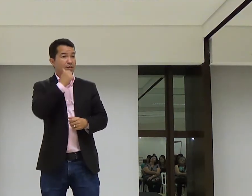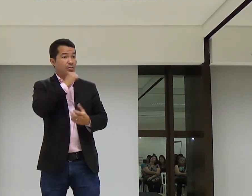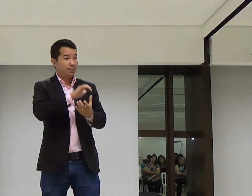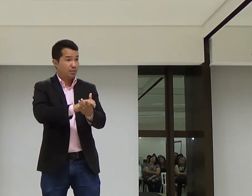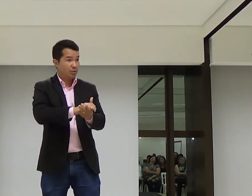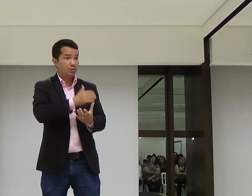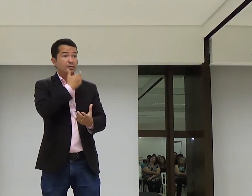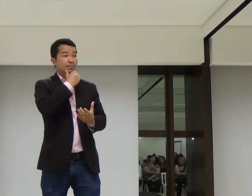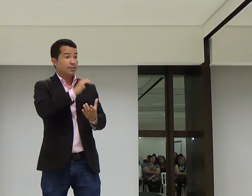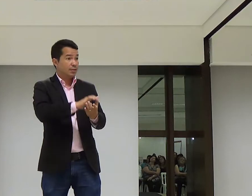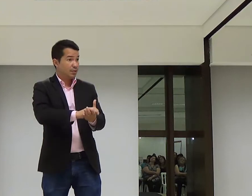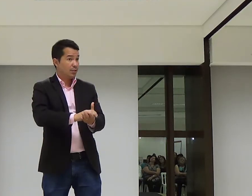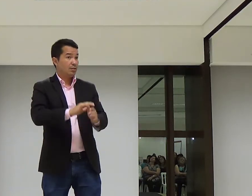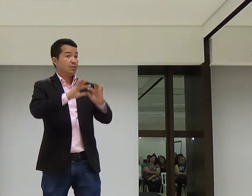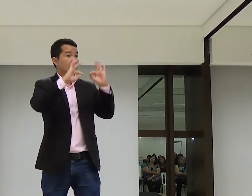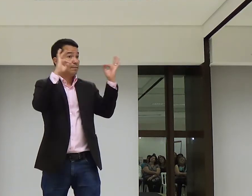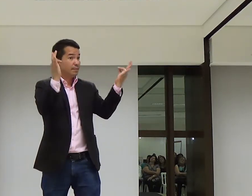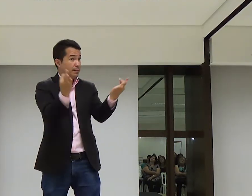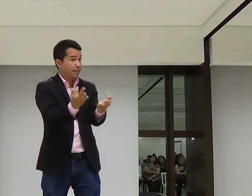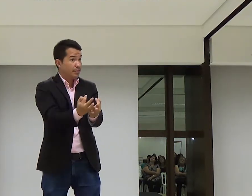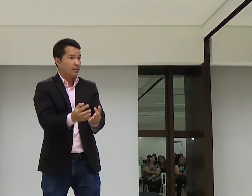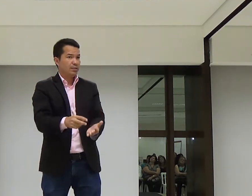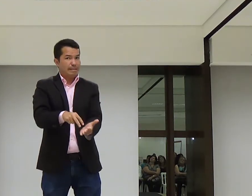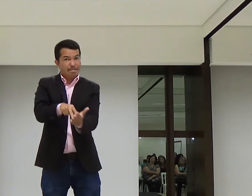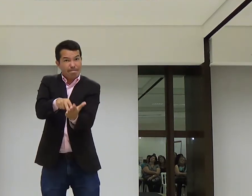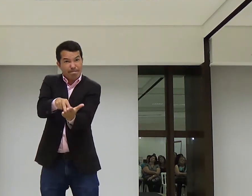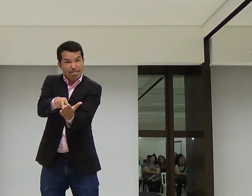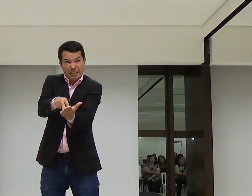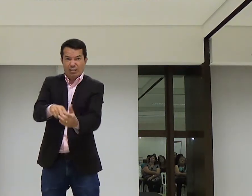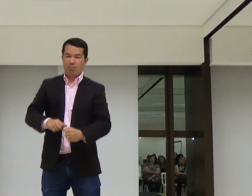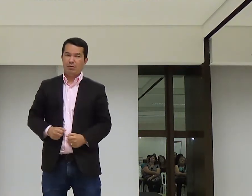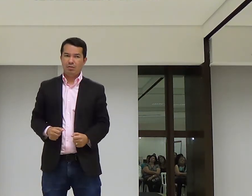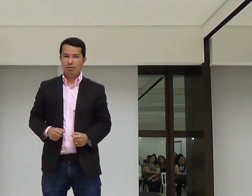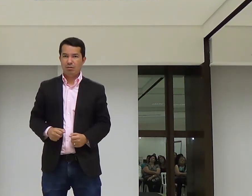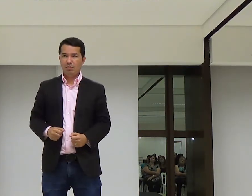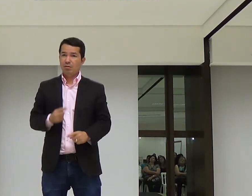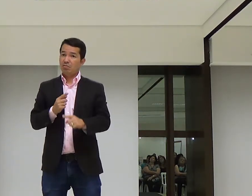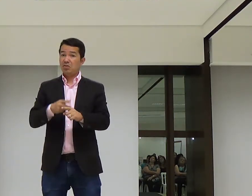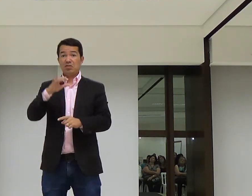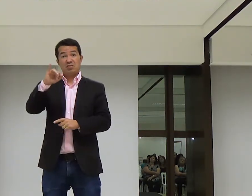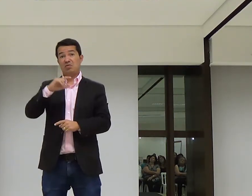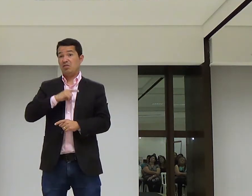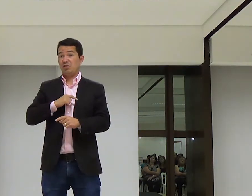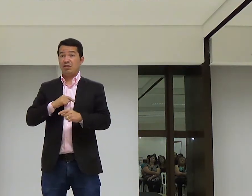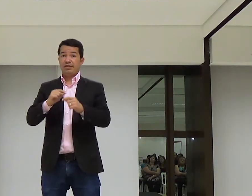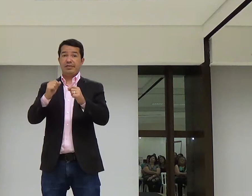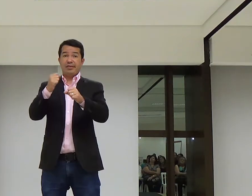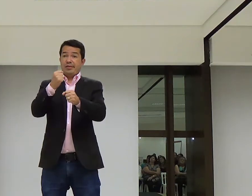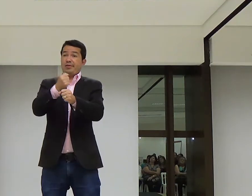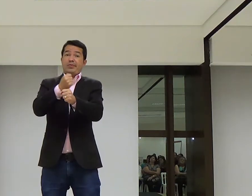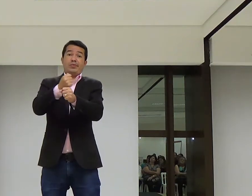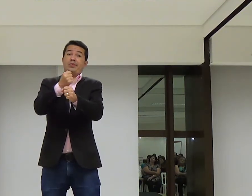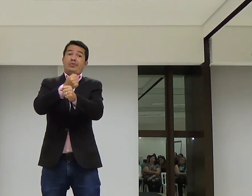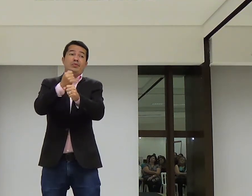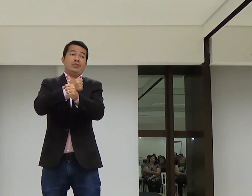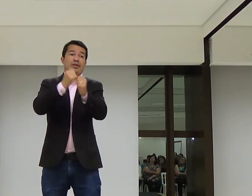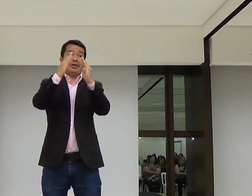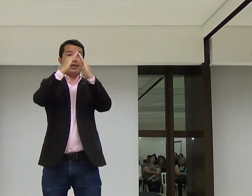ensine os seus filhos, seja um bom pai, um bom marido, para que vocês sejam firmes, para